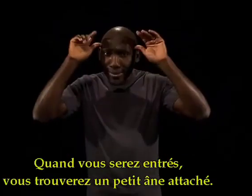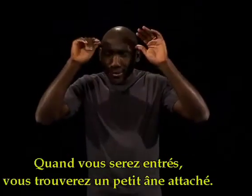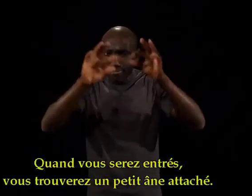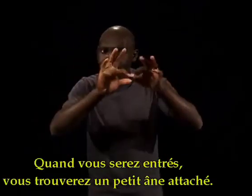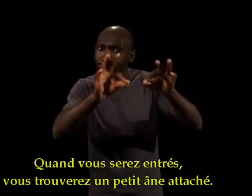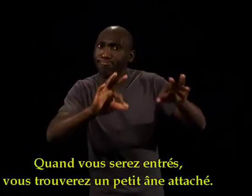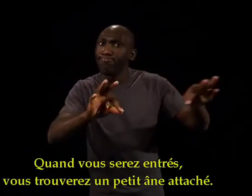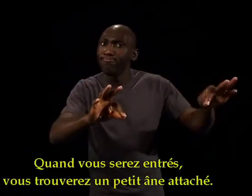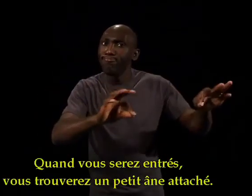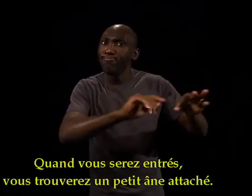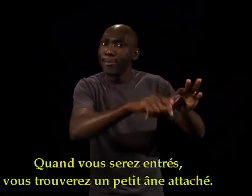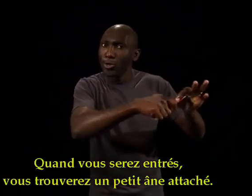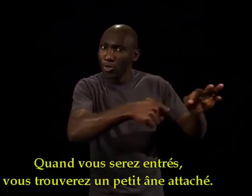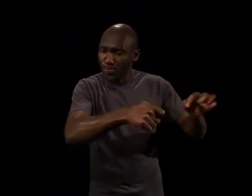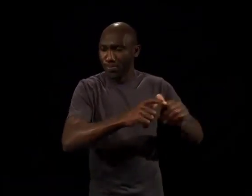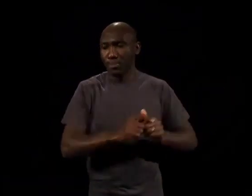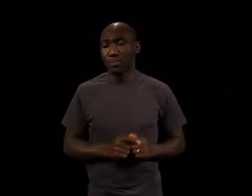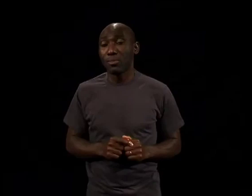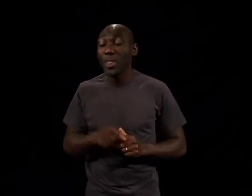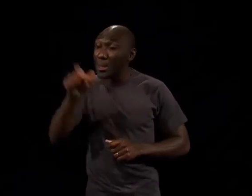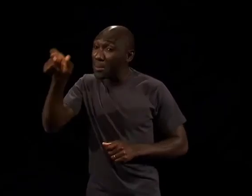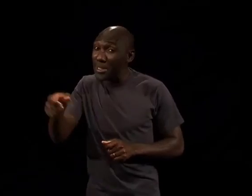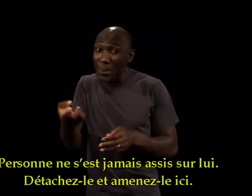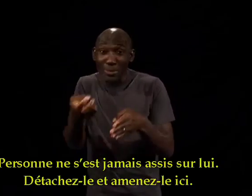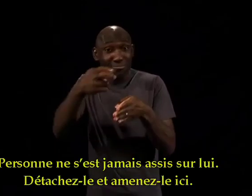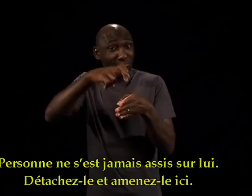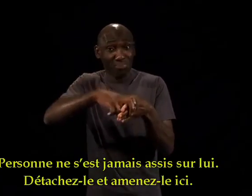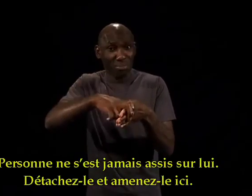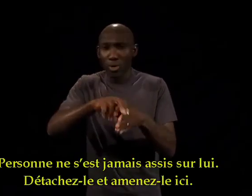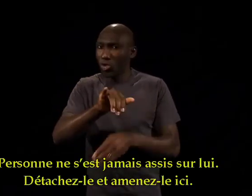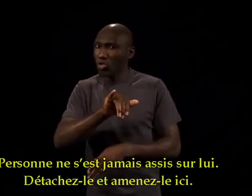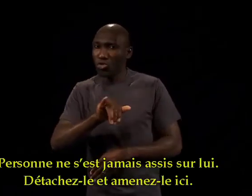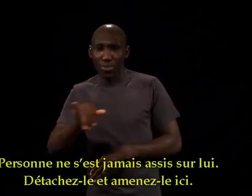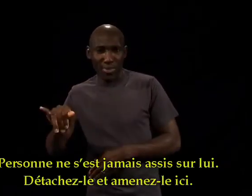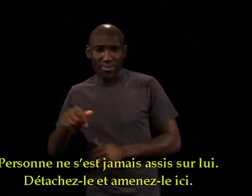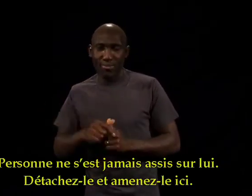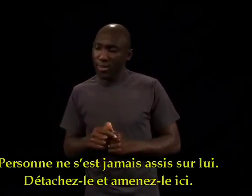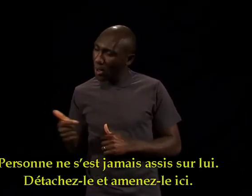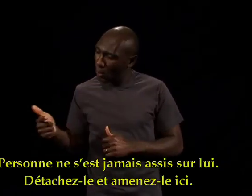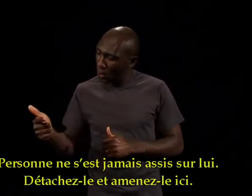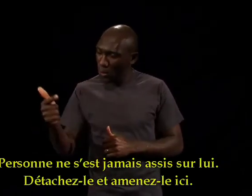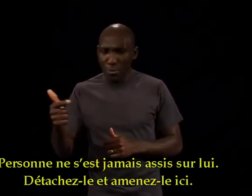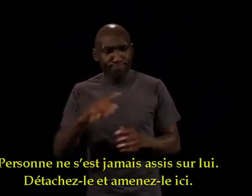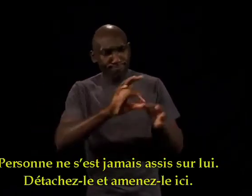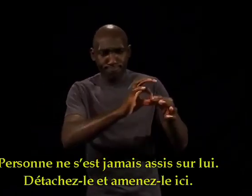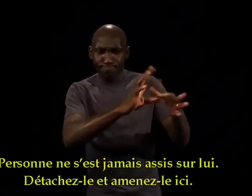serez entrés, vous trouverez un petit âne attaché. Personne ne s'est jamais assis sur lui.